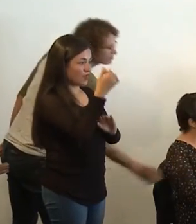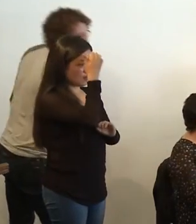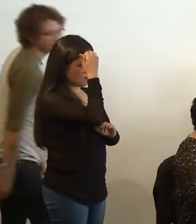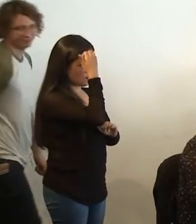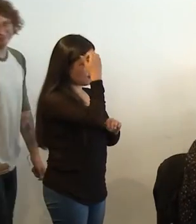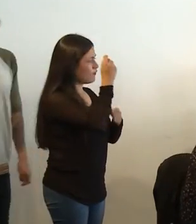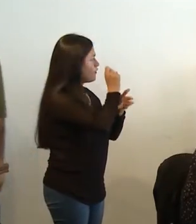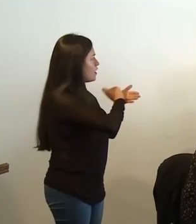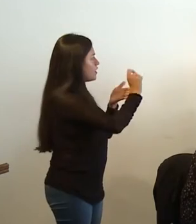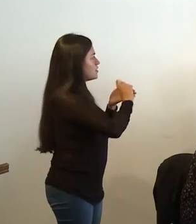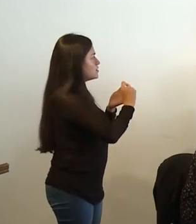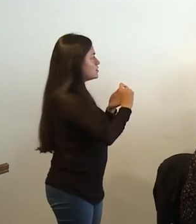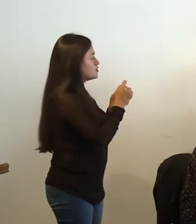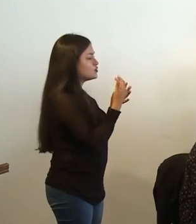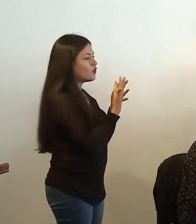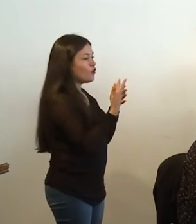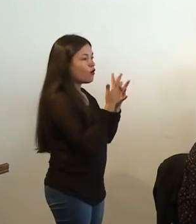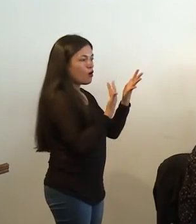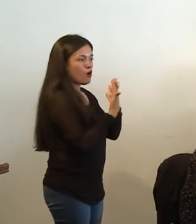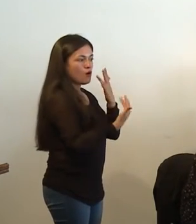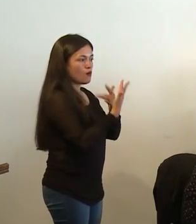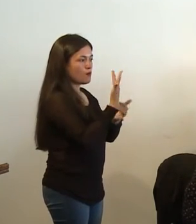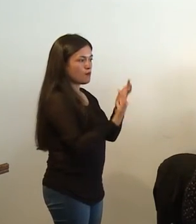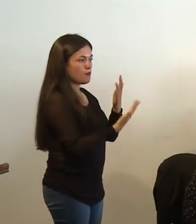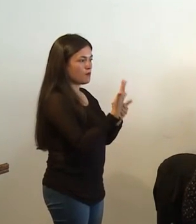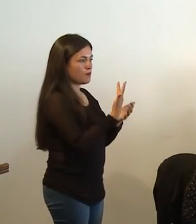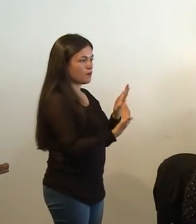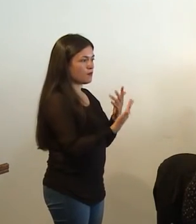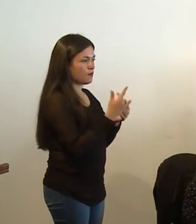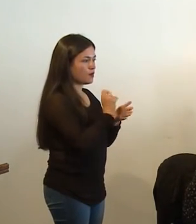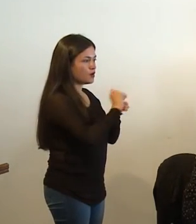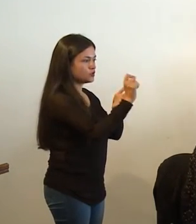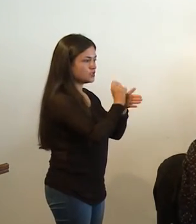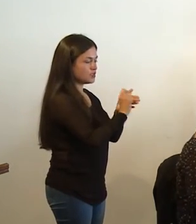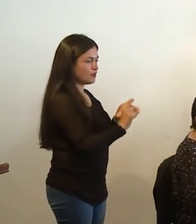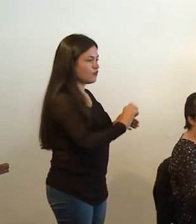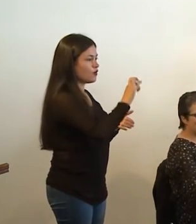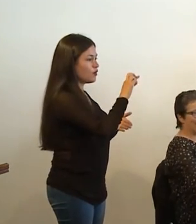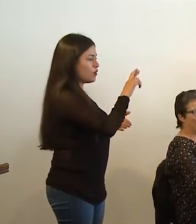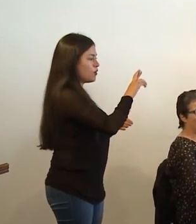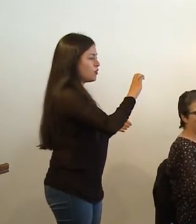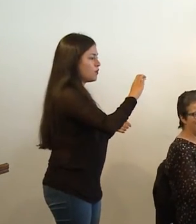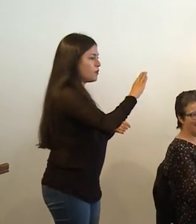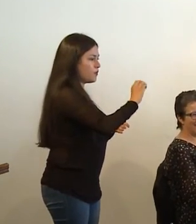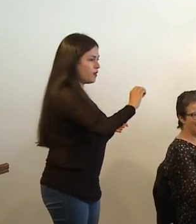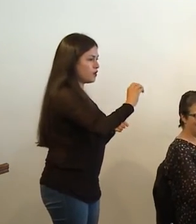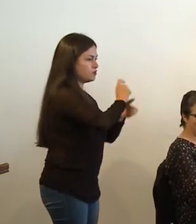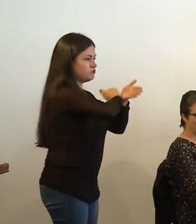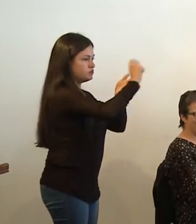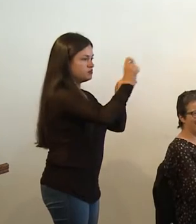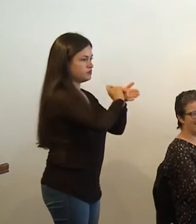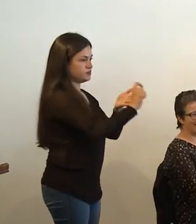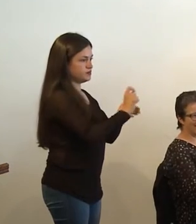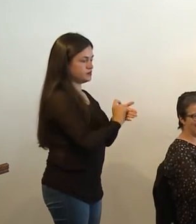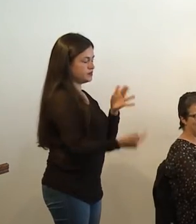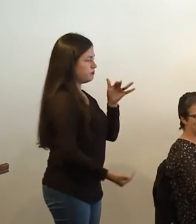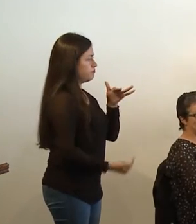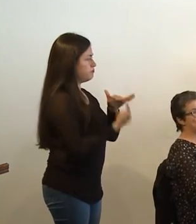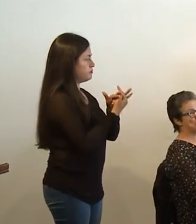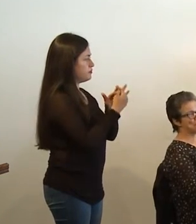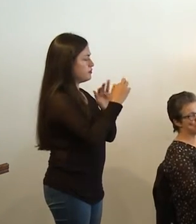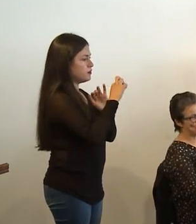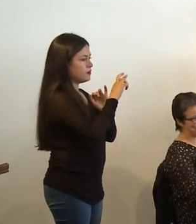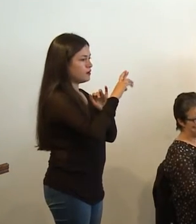un letrerito que decía PRECO y lo colocó allá afuera de la oficina de Mario. Entonces nació la PRECO en la universidad y era